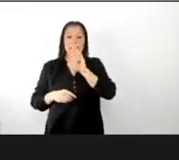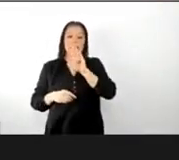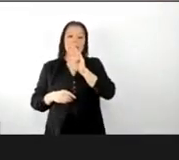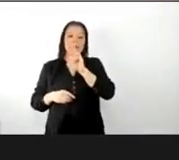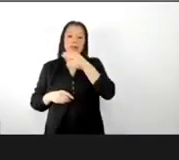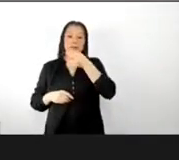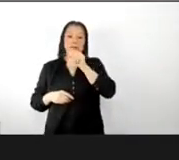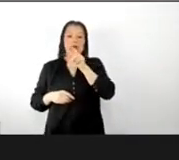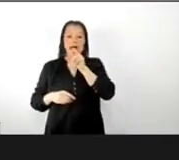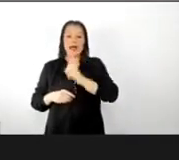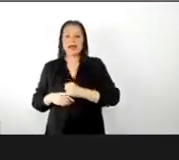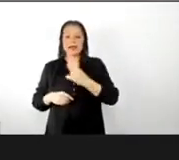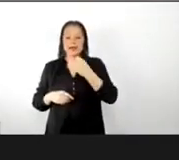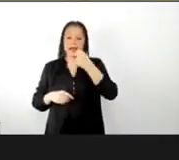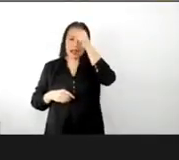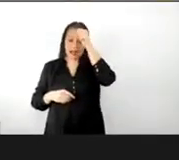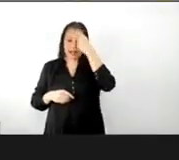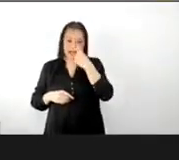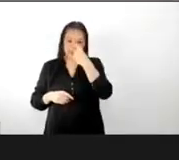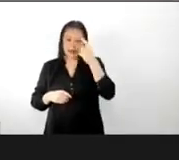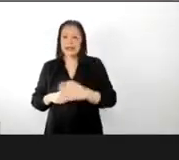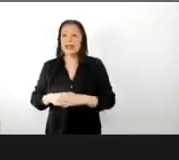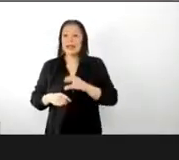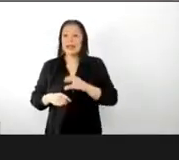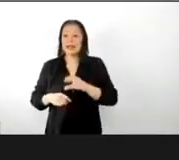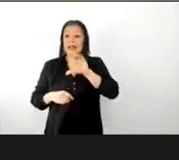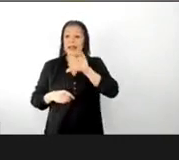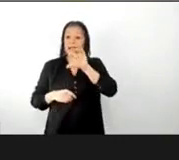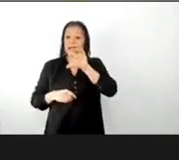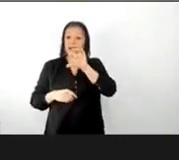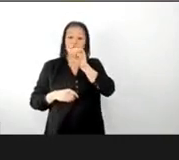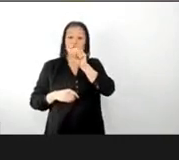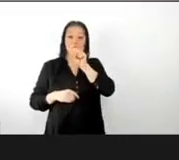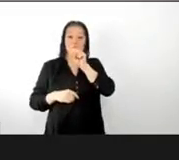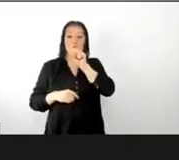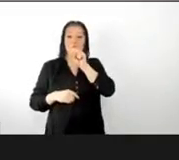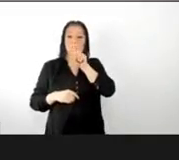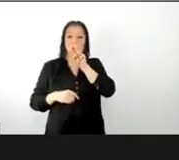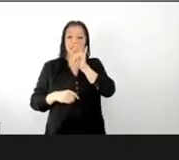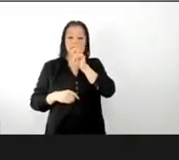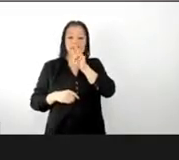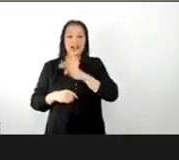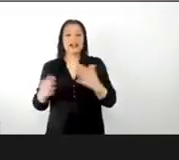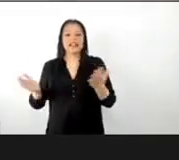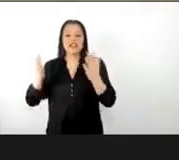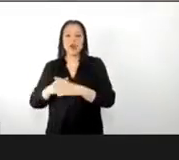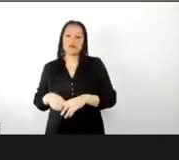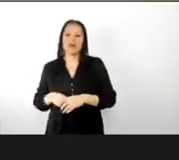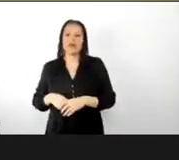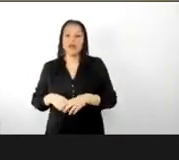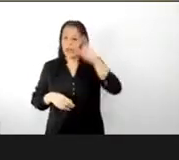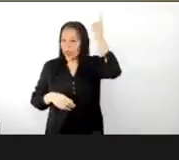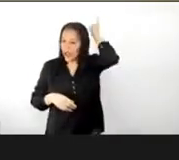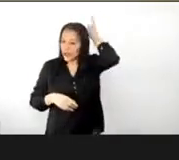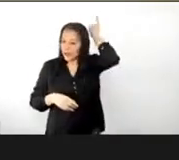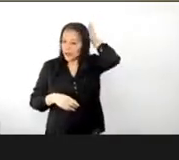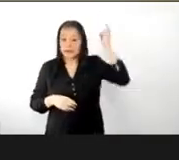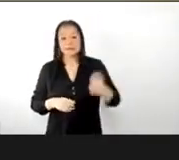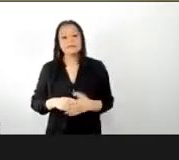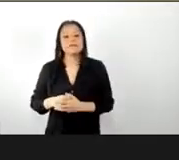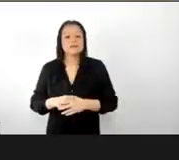la de la India, la Covaxin, y la CureVac, que está en plena prueba, es alemana de ARN mensajero.